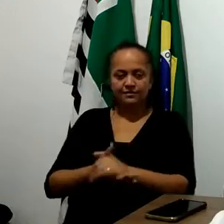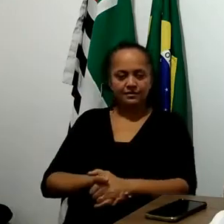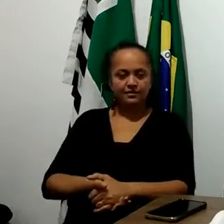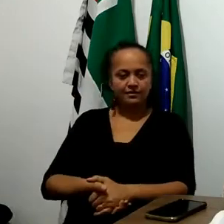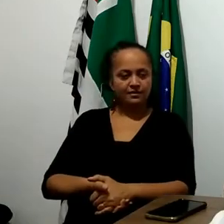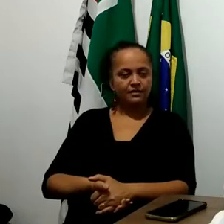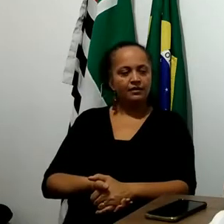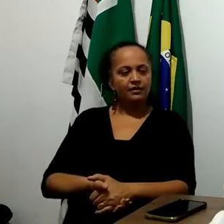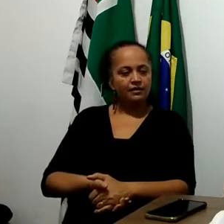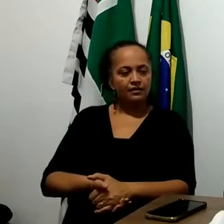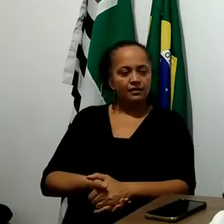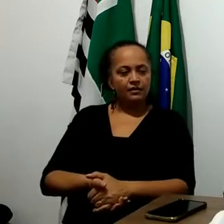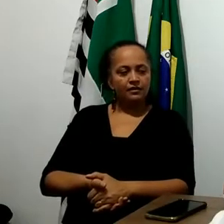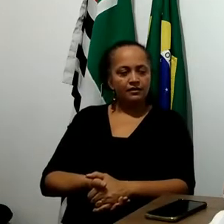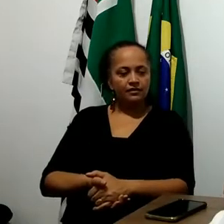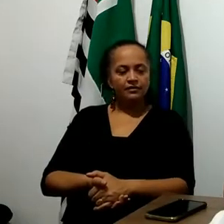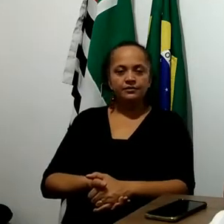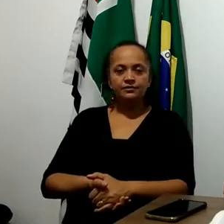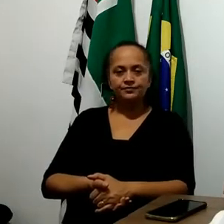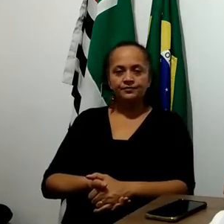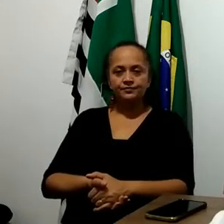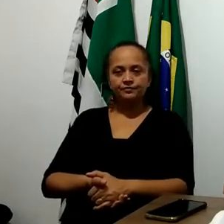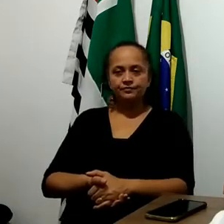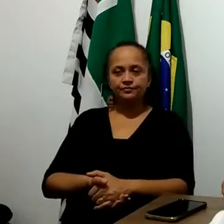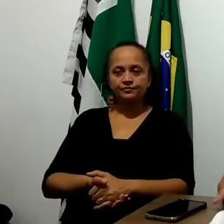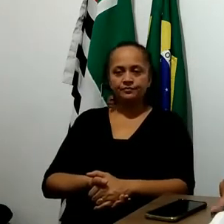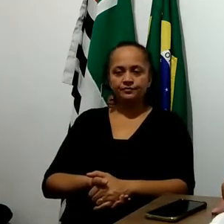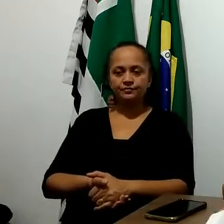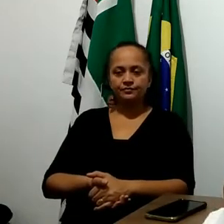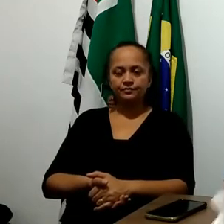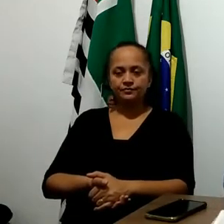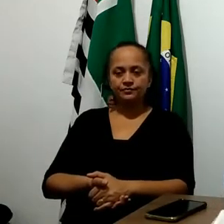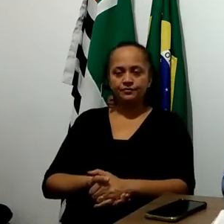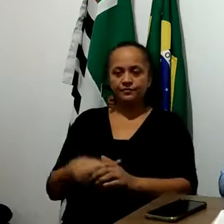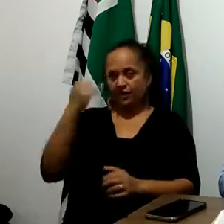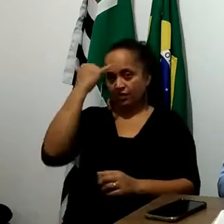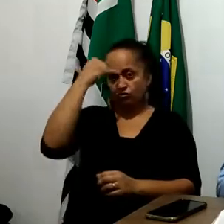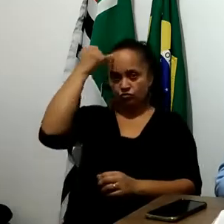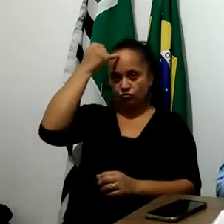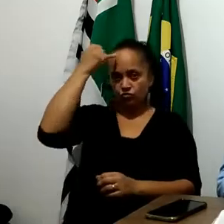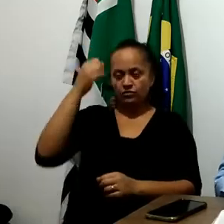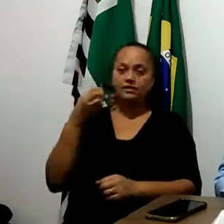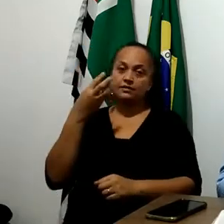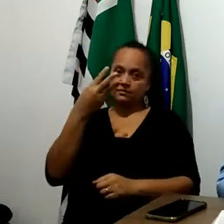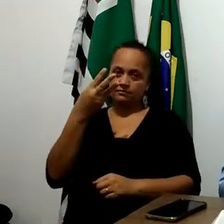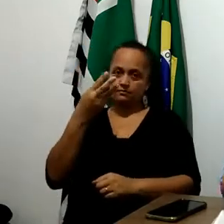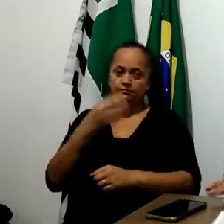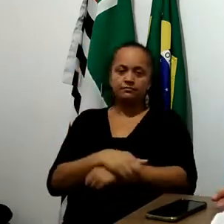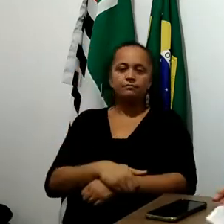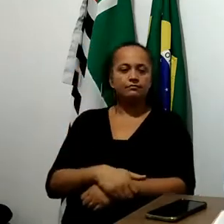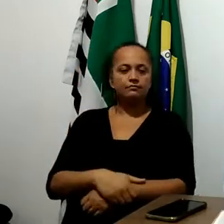carta, a carta de Judas, no versículo 3, eu vou ler para vocês, Judas 3,